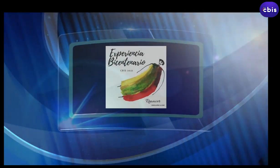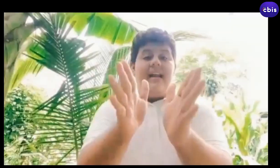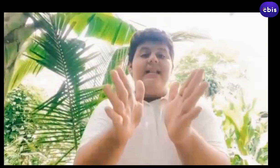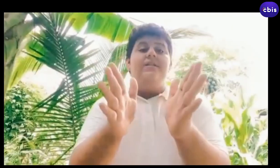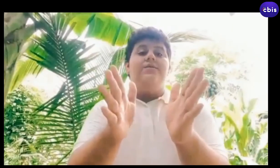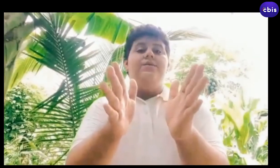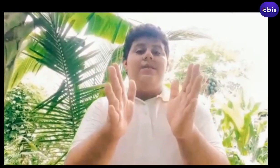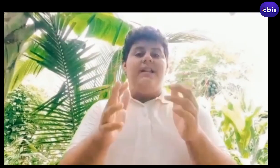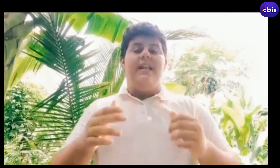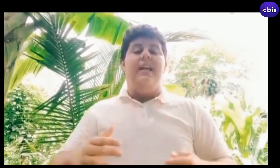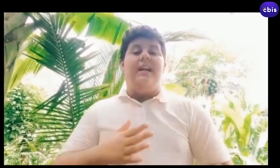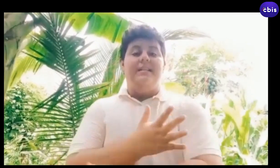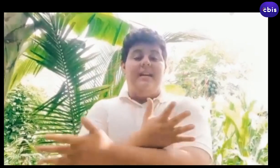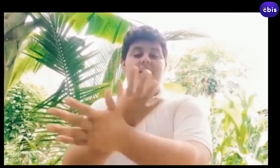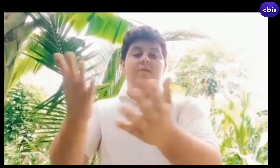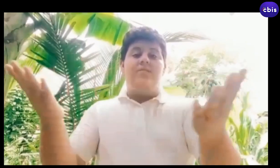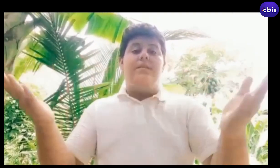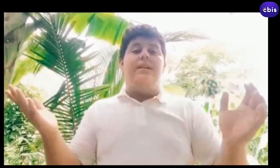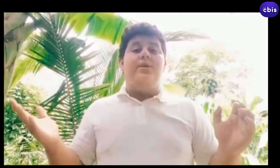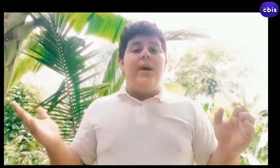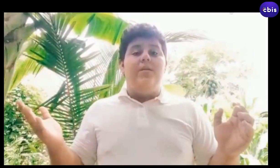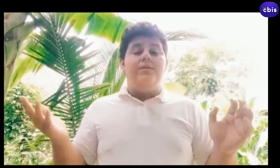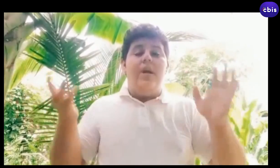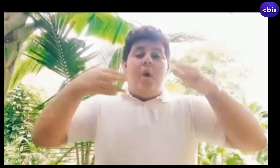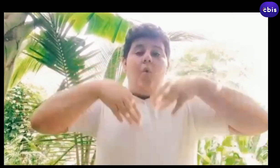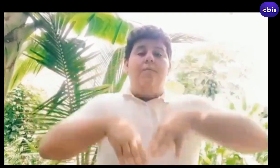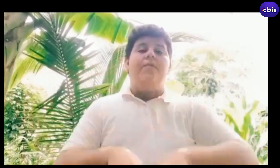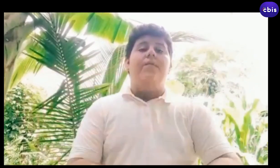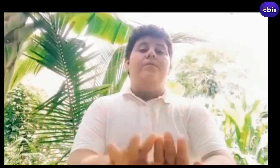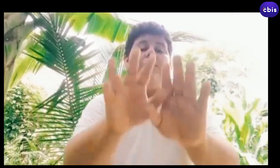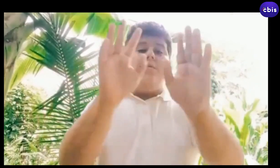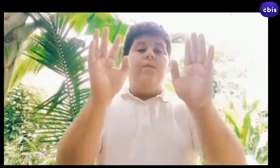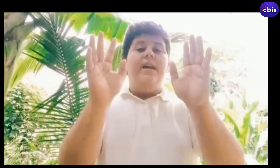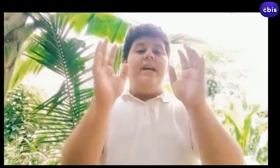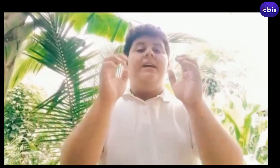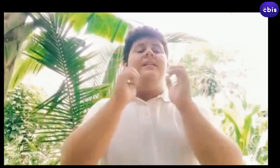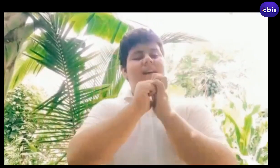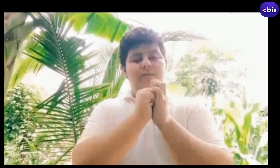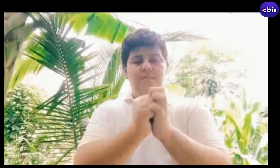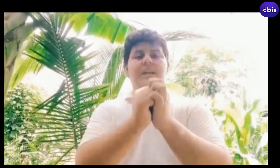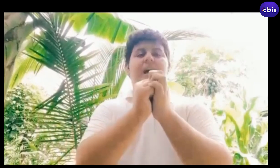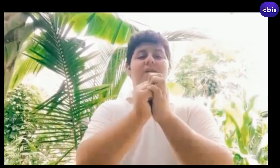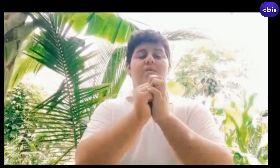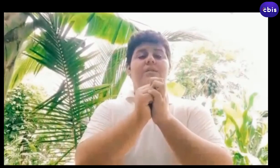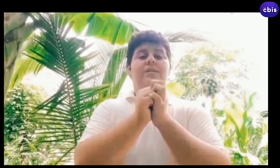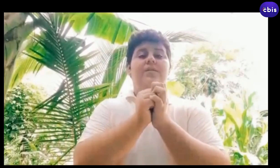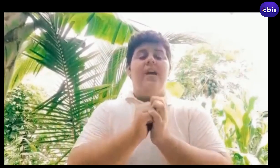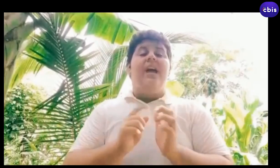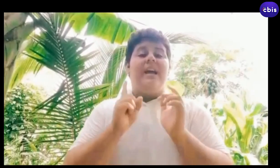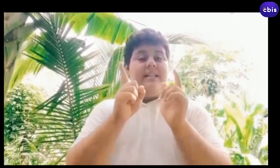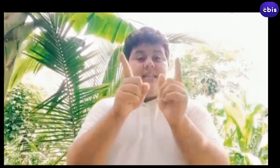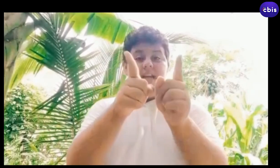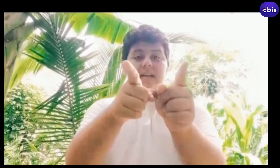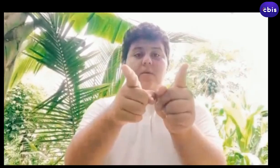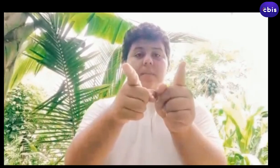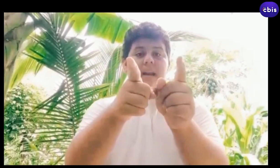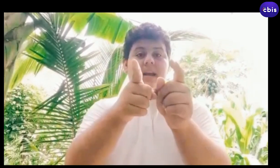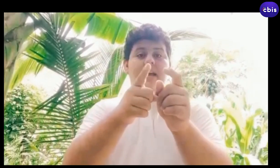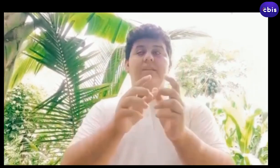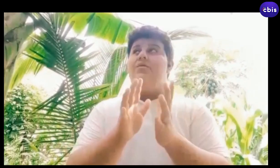Cantaré a ti, Sonsonate, cantaré de tus mil riachuelos, cual profundas como vena, dieron vida a lo nuestro. Cantaré de tu parque, donde